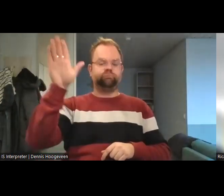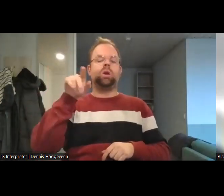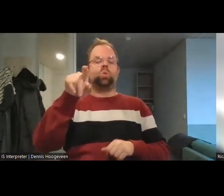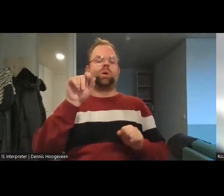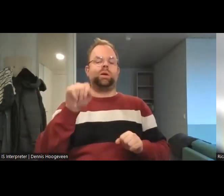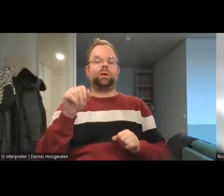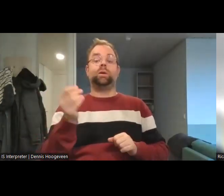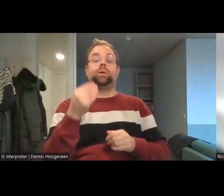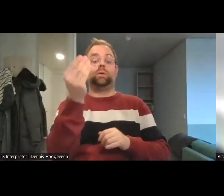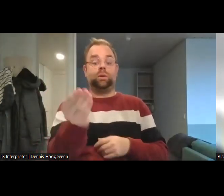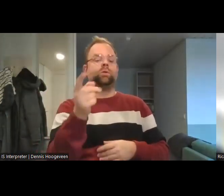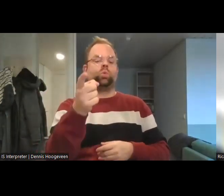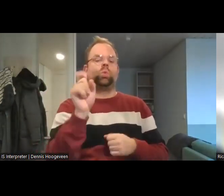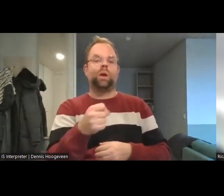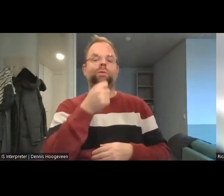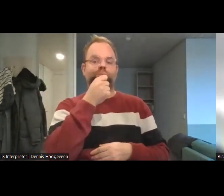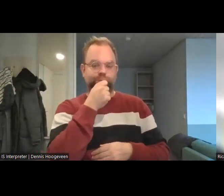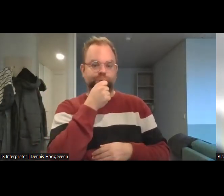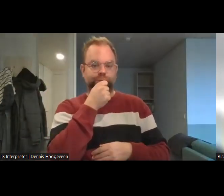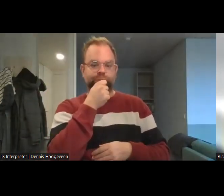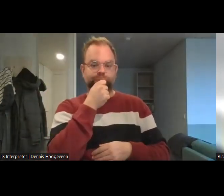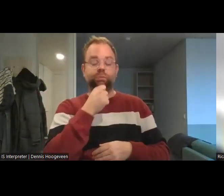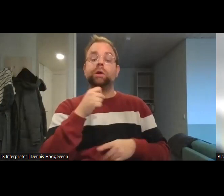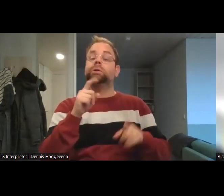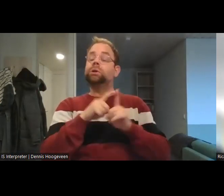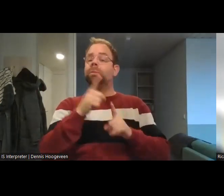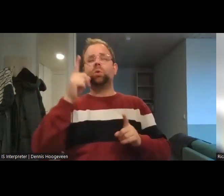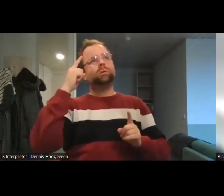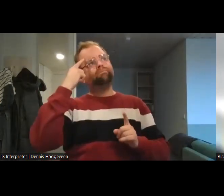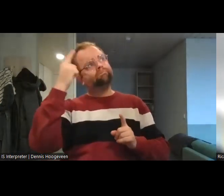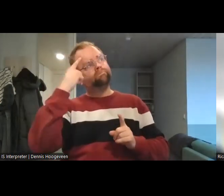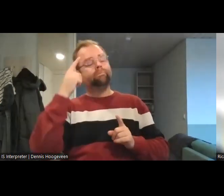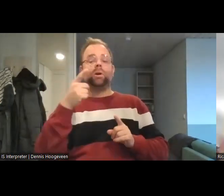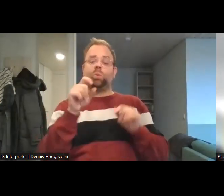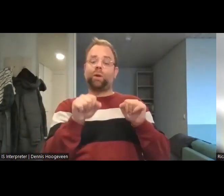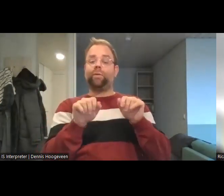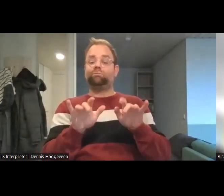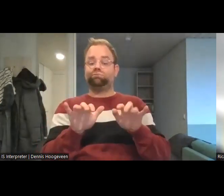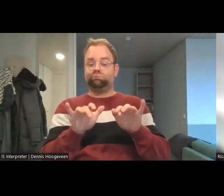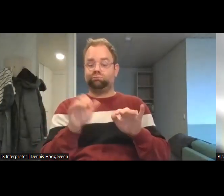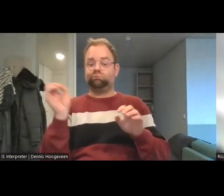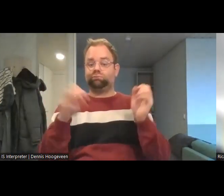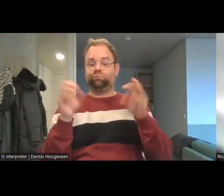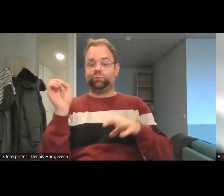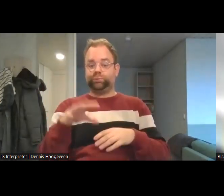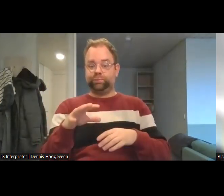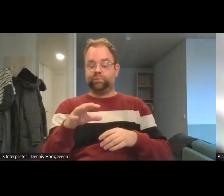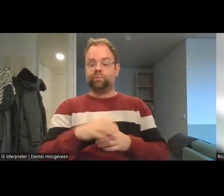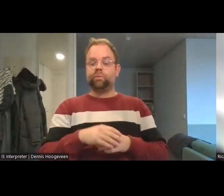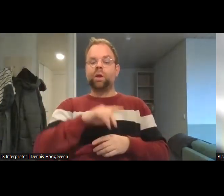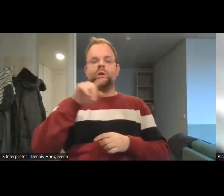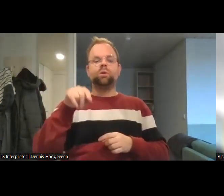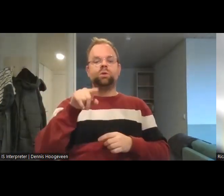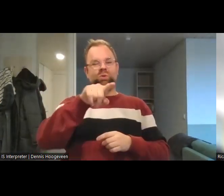de l'information que vous avez partagée et je vais la partager à un moment donné, mais je voudrais tout d'abord donner